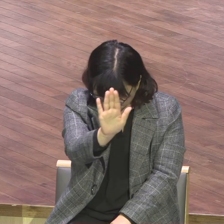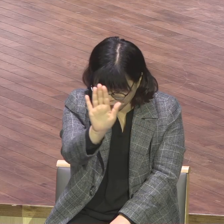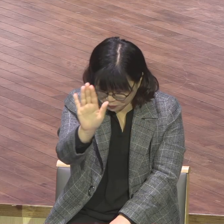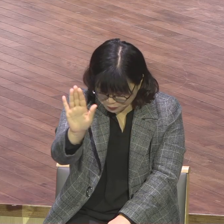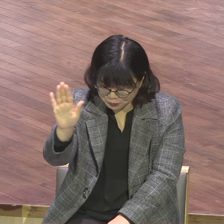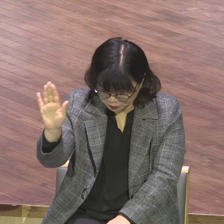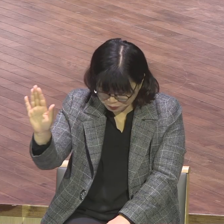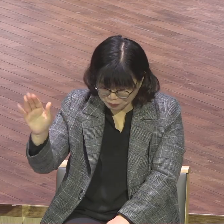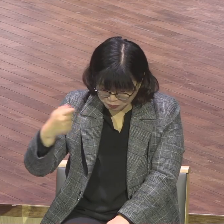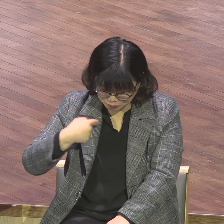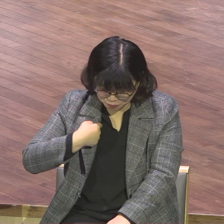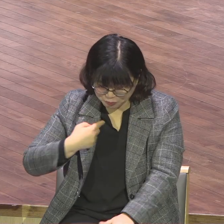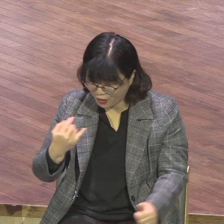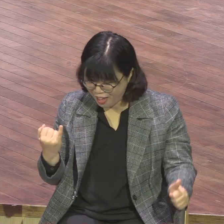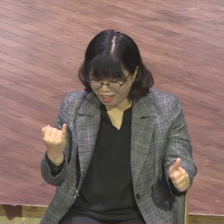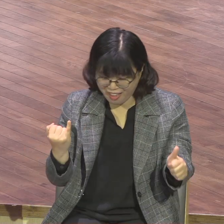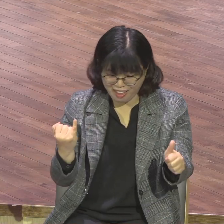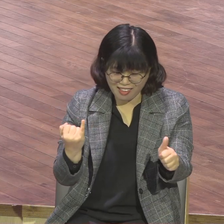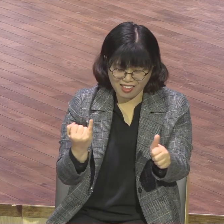반대함에도 불구하고